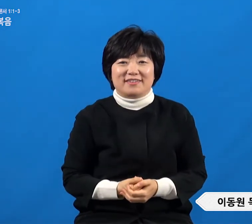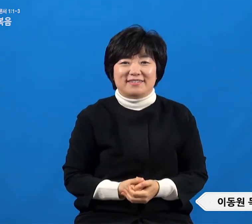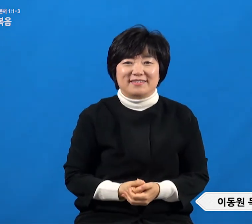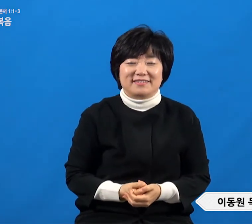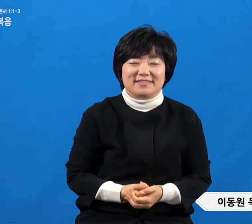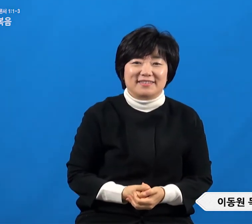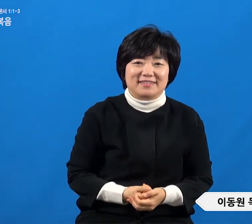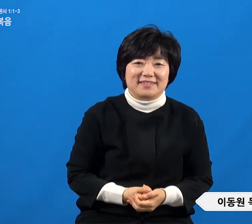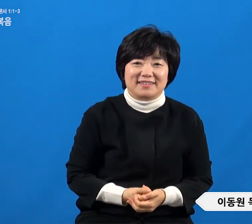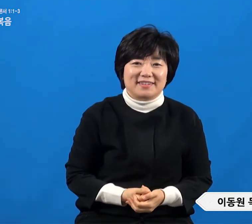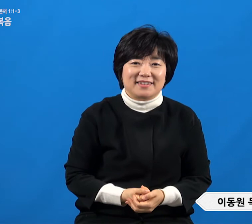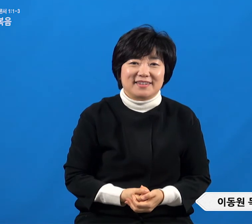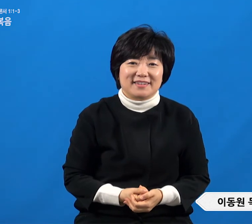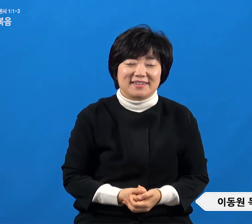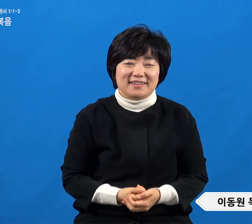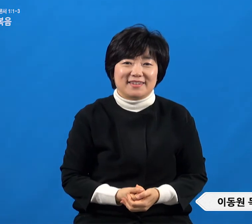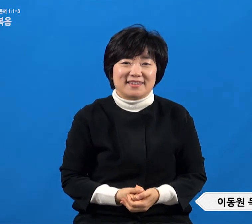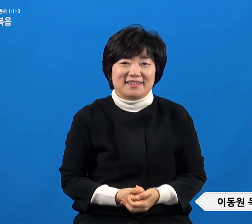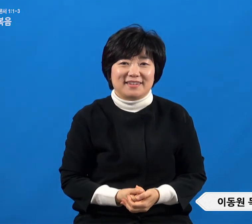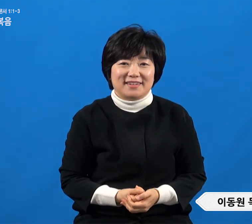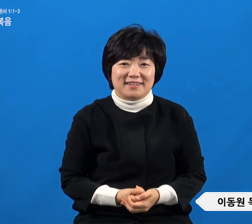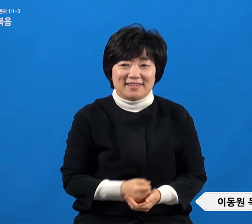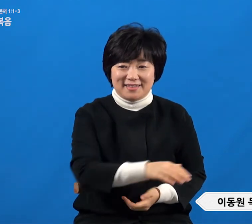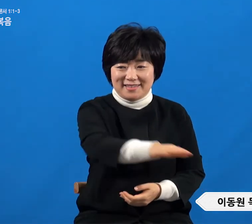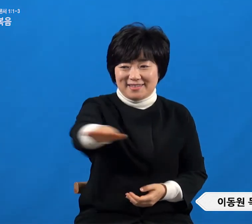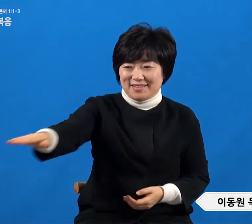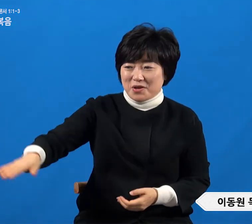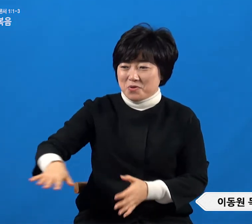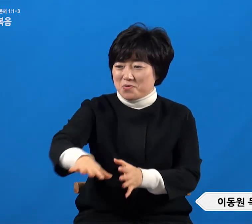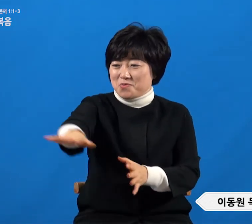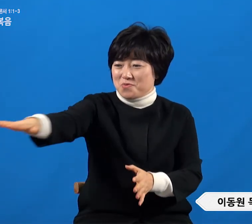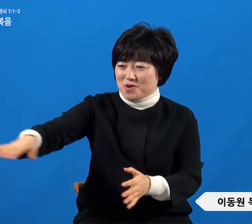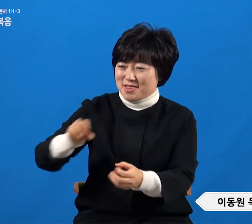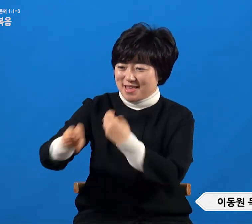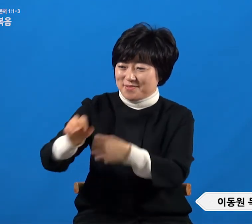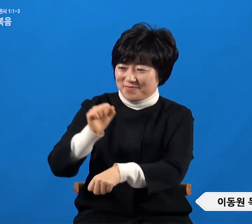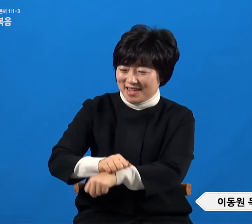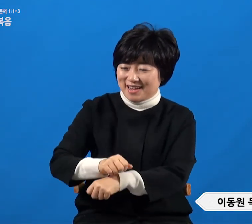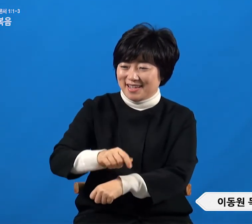네. 난 여기 있는 사람들만 내 제자로 삼고 싶어. 여기에다.